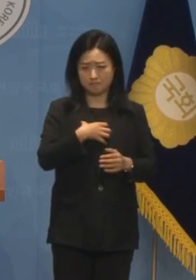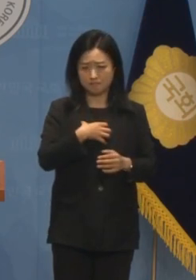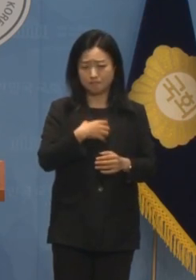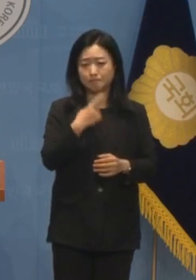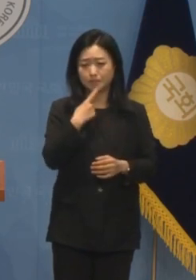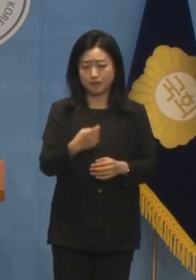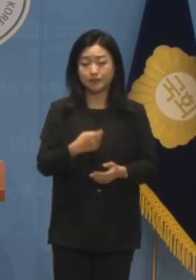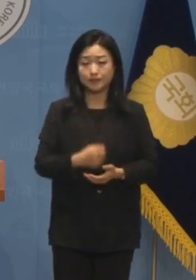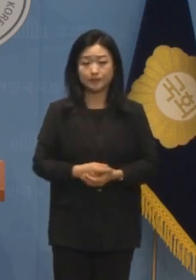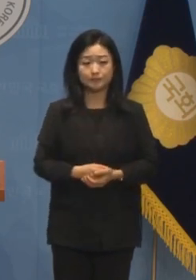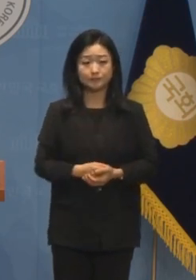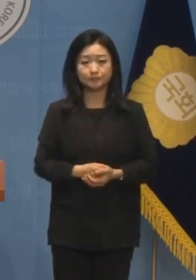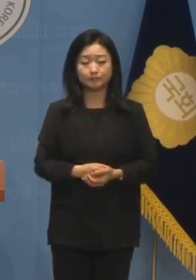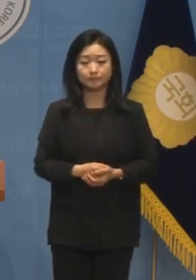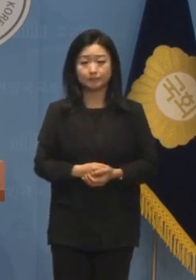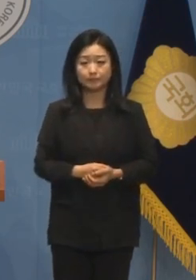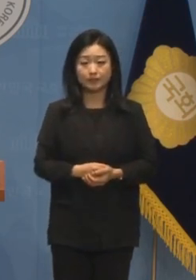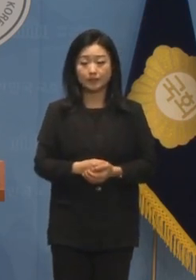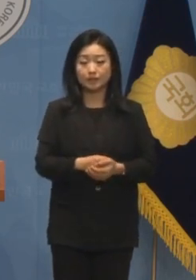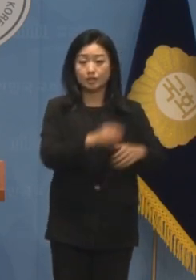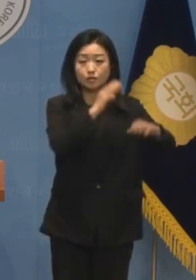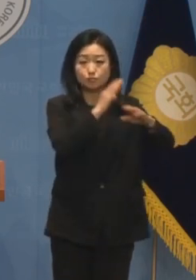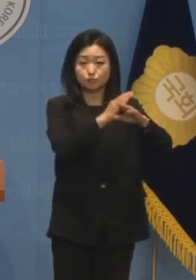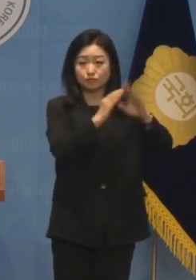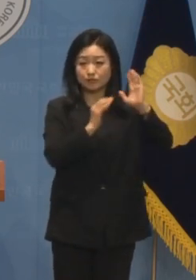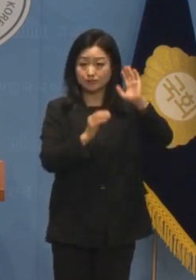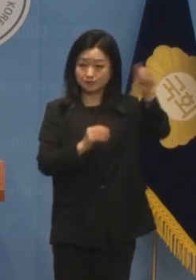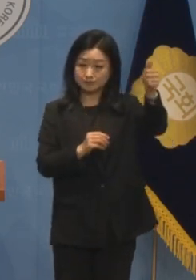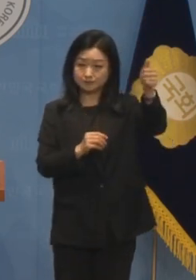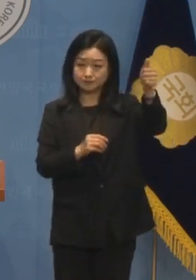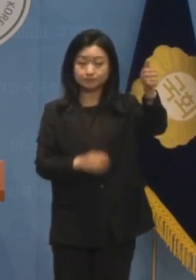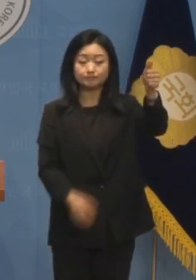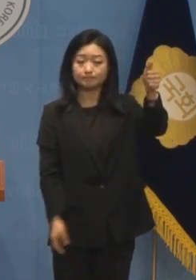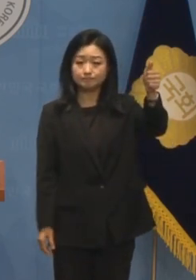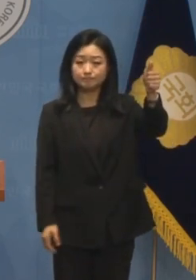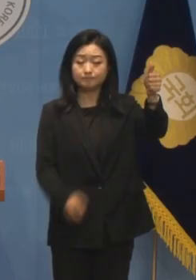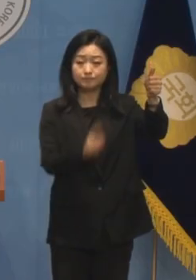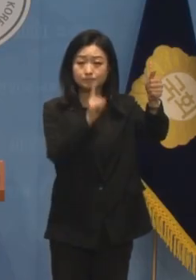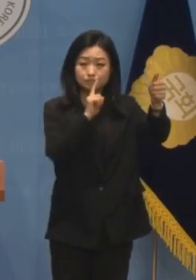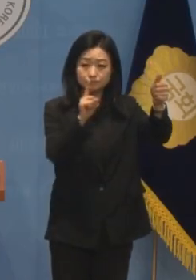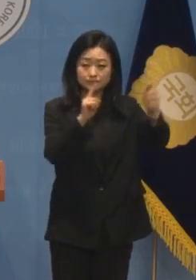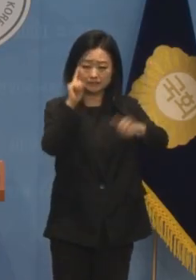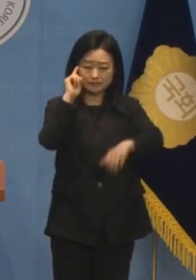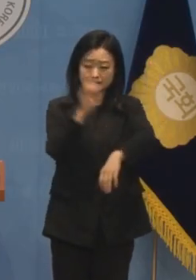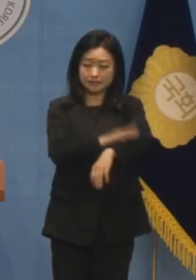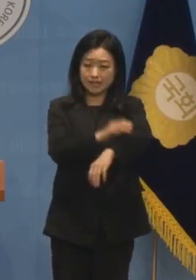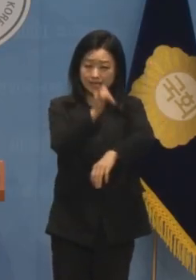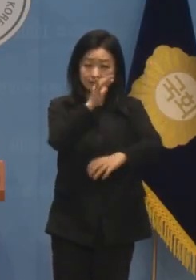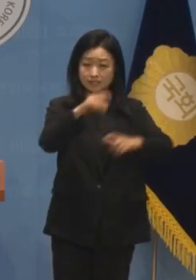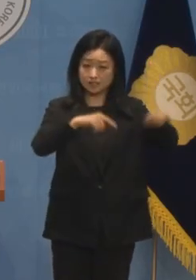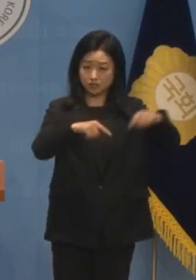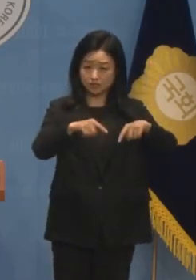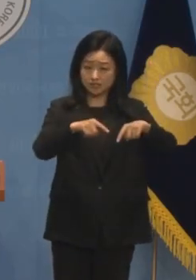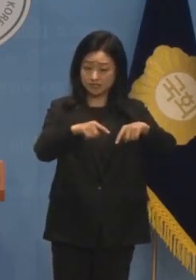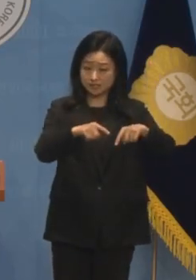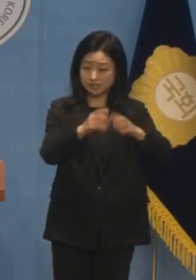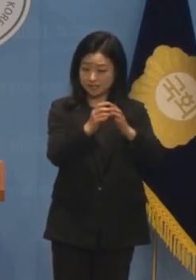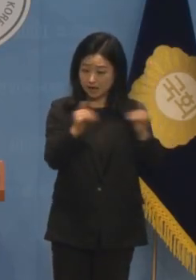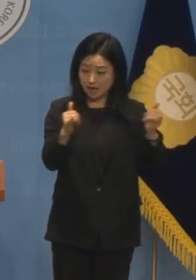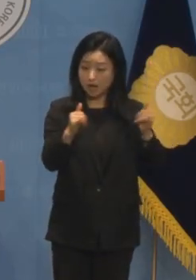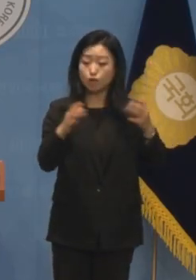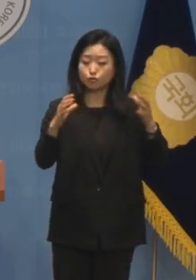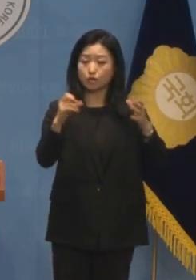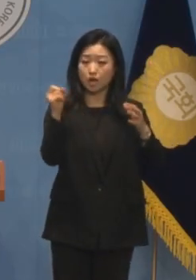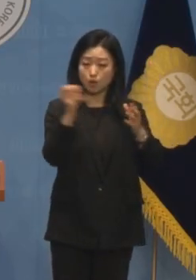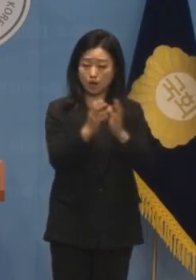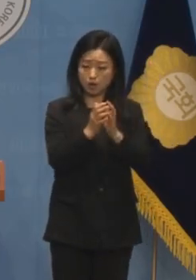것입니다. 김정은 총비서는 얼마 전 연설에서 현명한 정치가라면 국가와 인민의 안전을